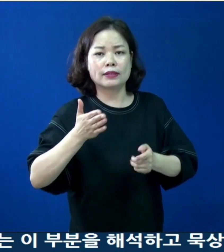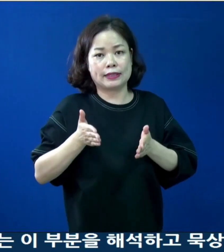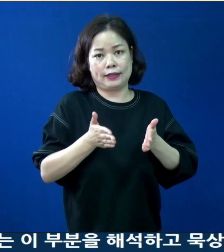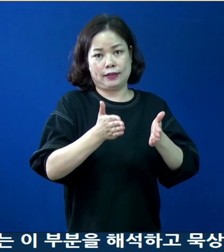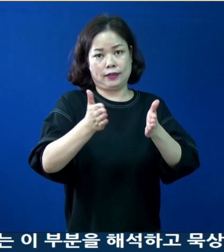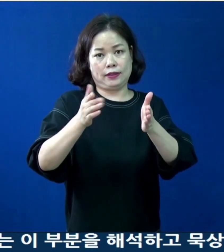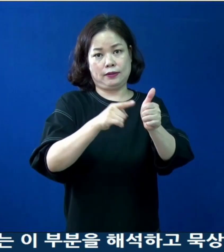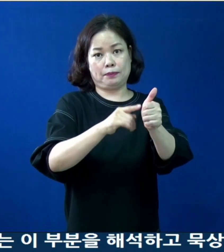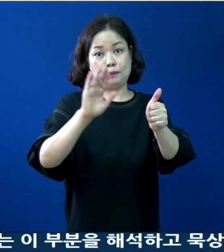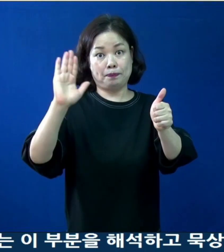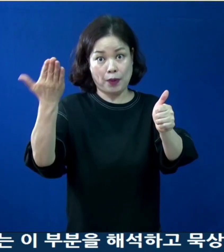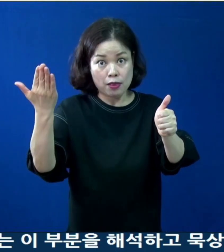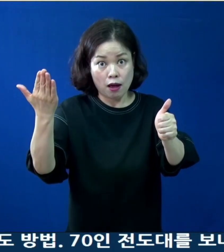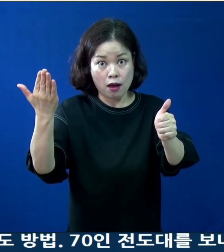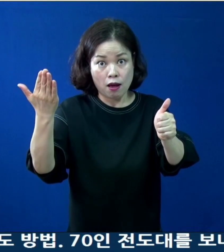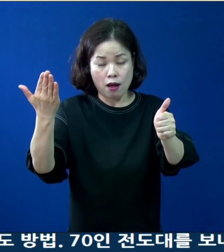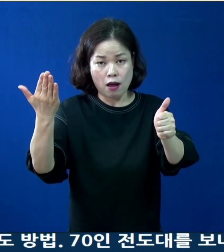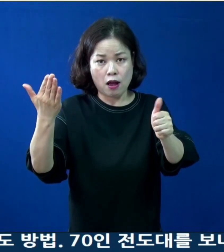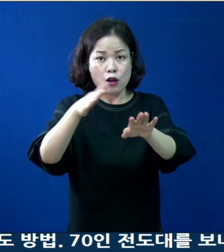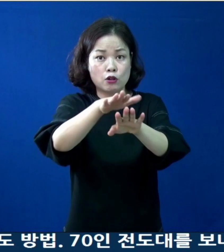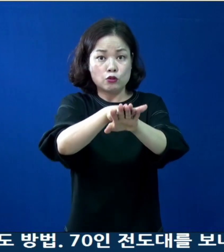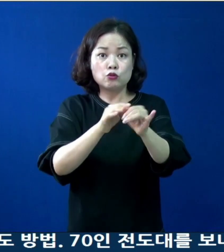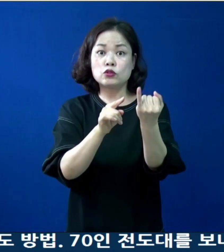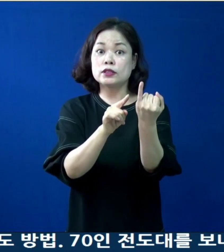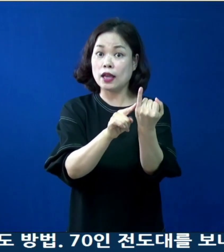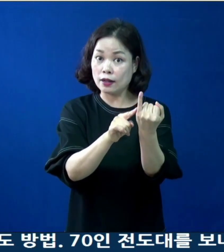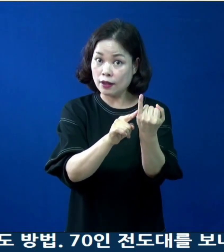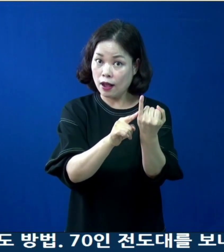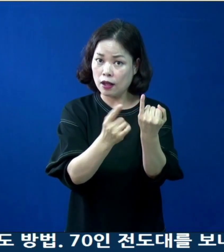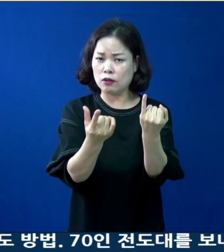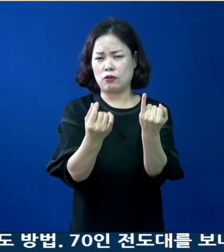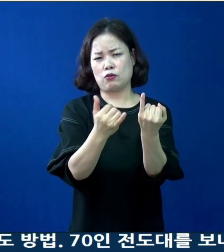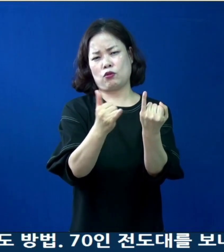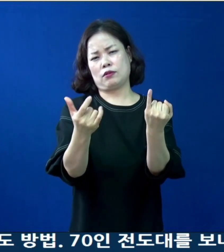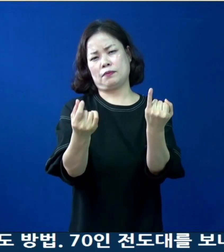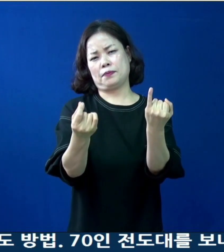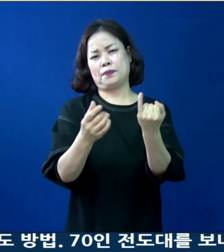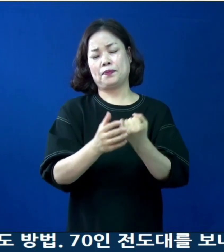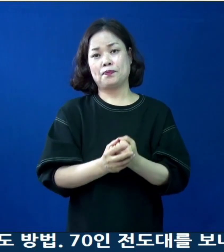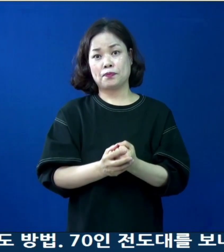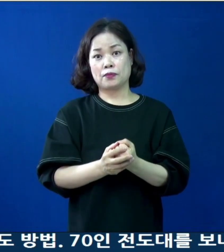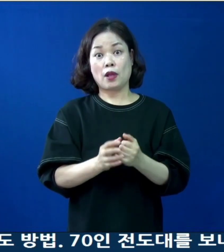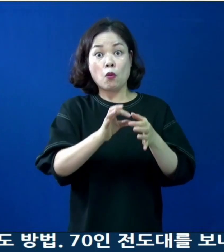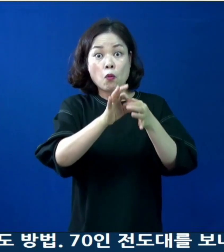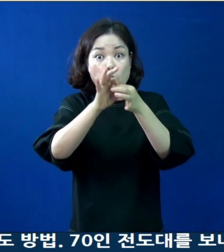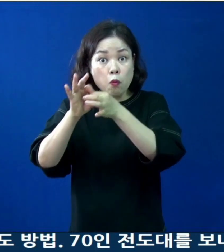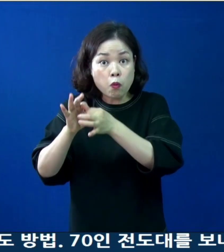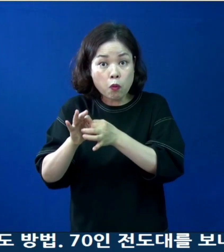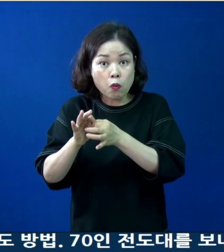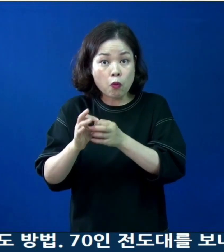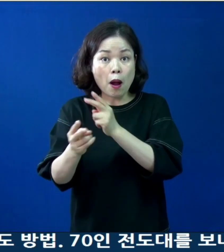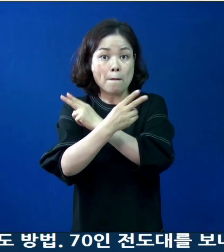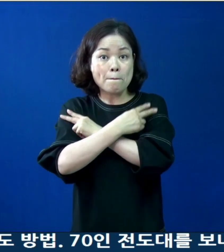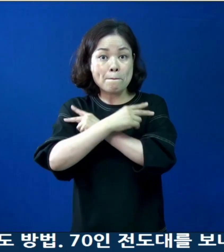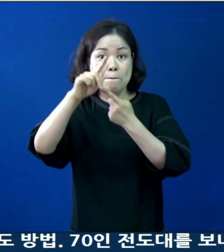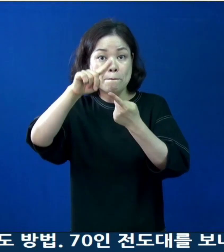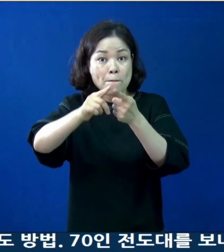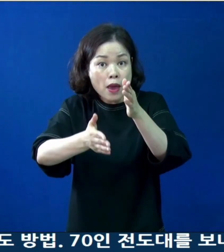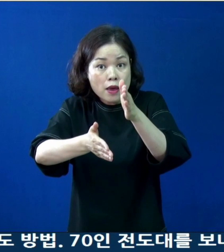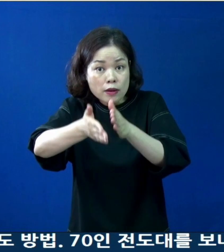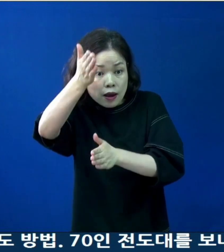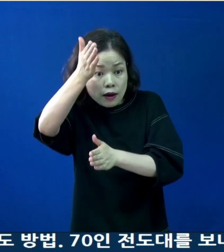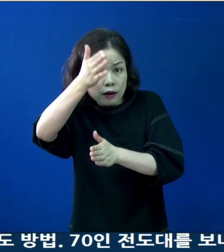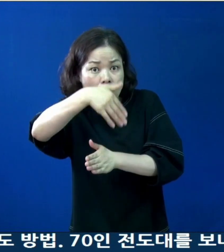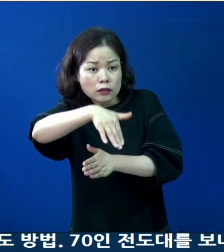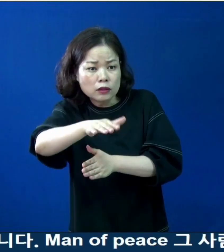된다. 길이 된다. 루디아가 그런 인물이었다. 그렇게 연결되는 거죠. 베레아에 가니까 그런